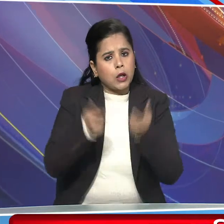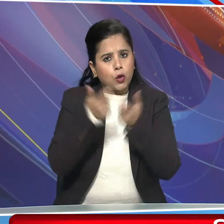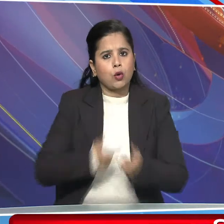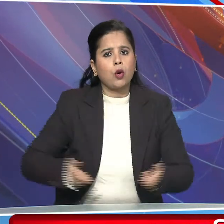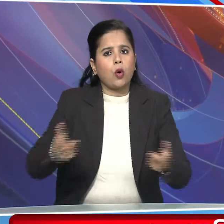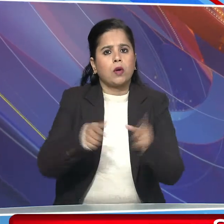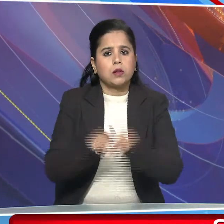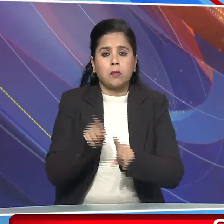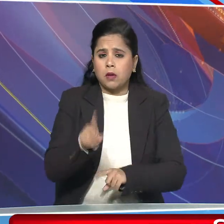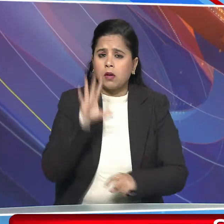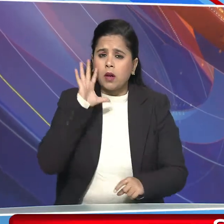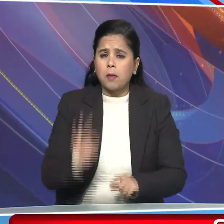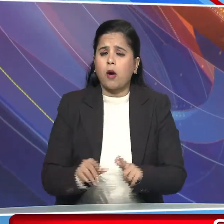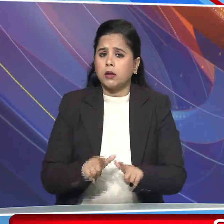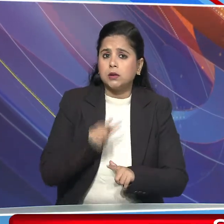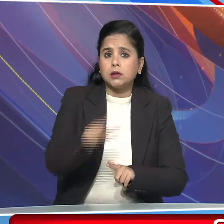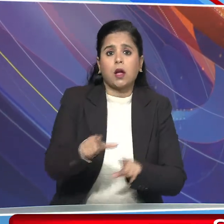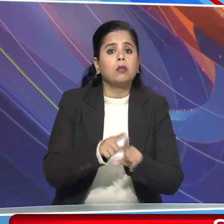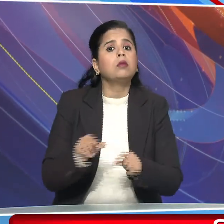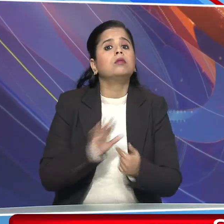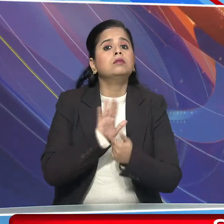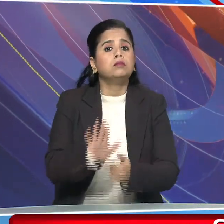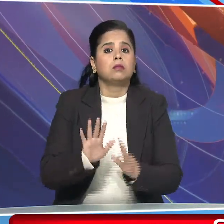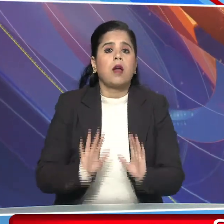एक महत्वपूर्ण कदम